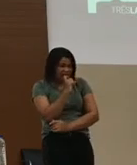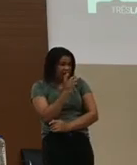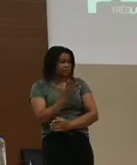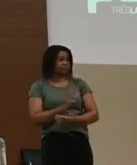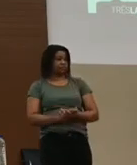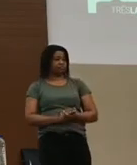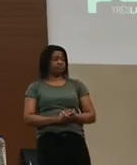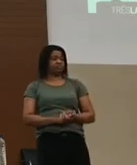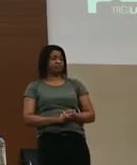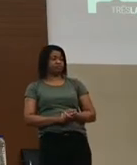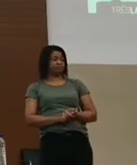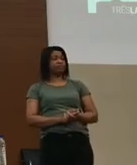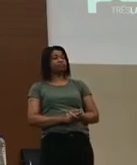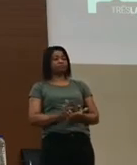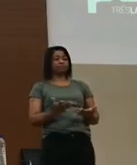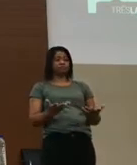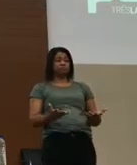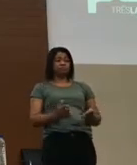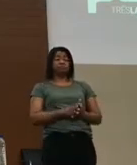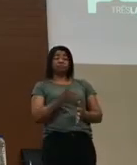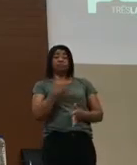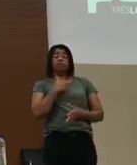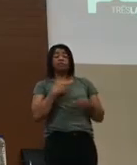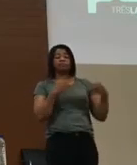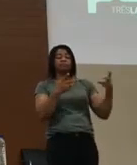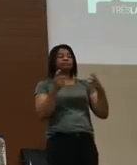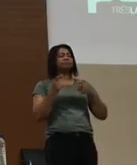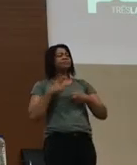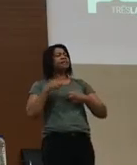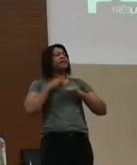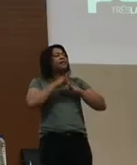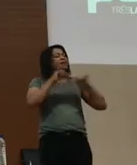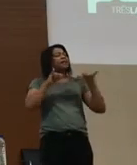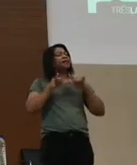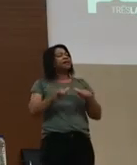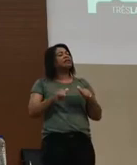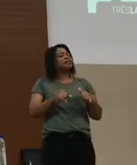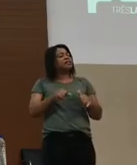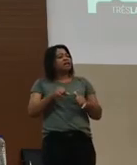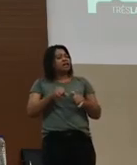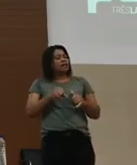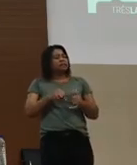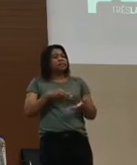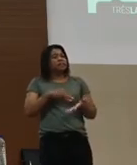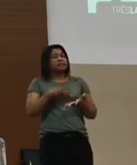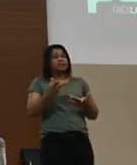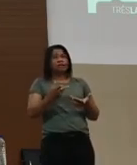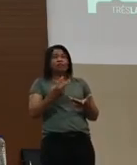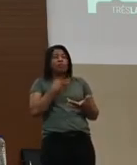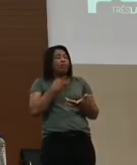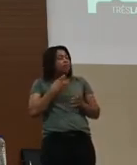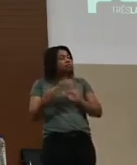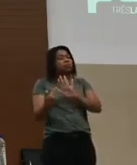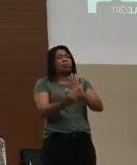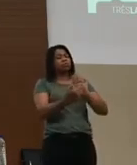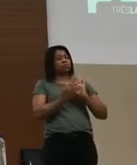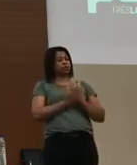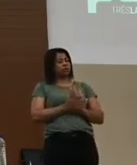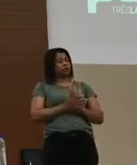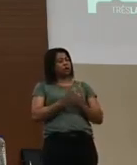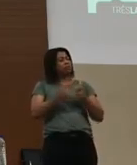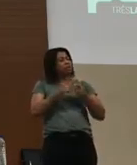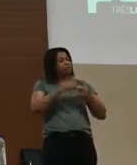homem um dia dizendo que aquilo que eles estavam fazendo como ministério não devia nem ser registrado, para que outros